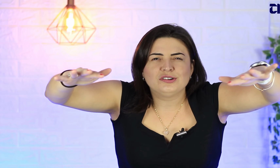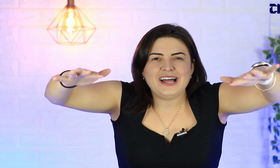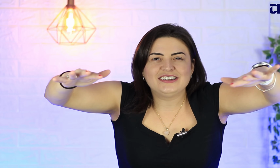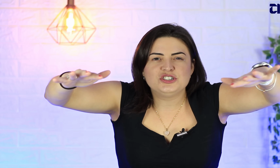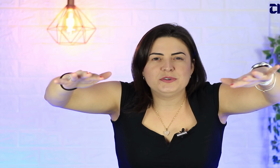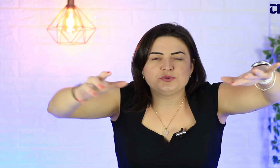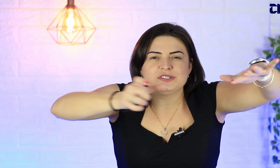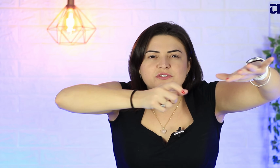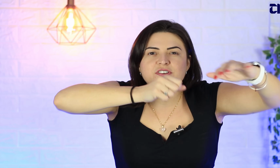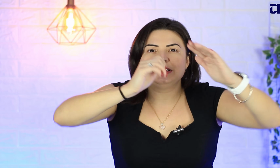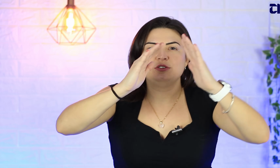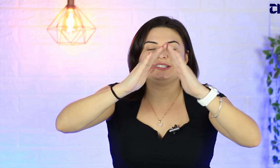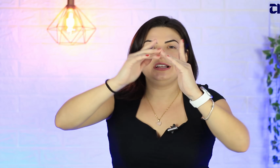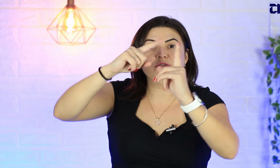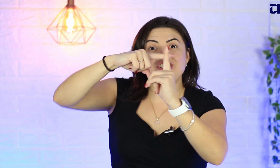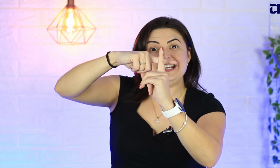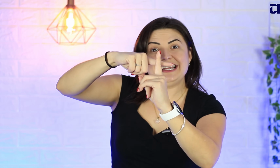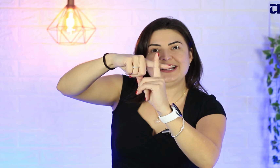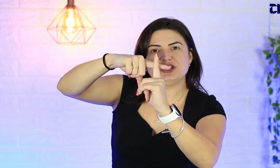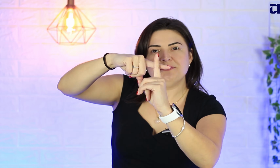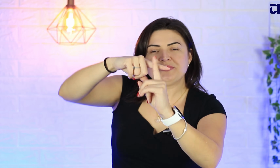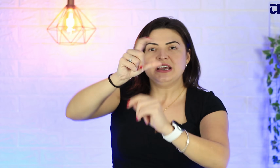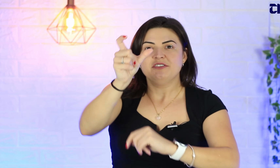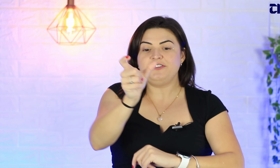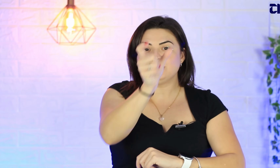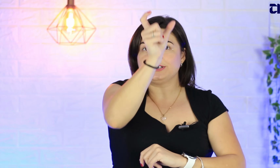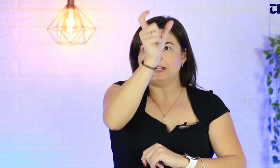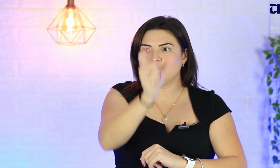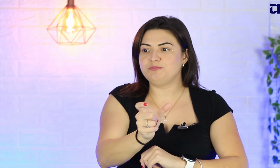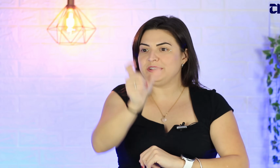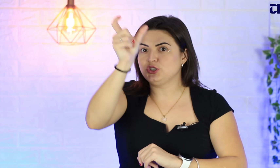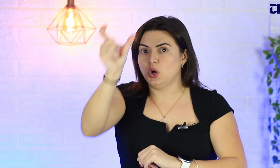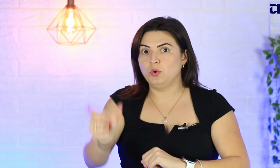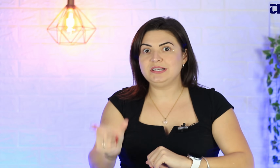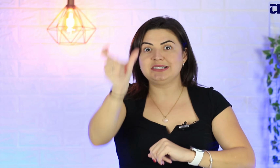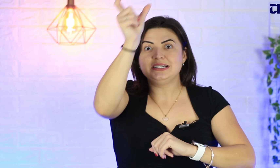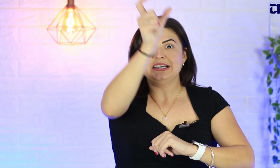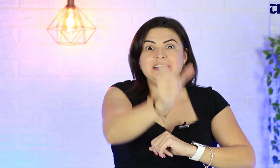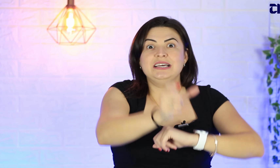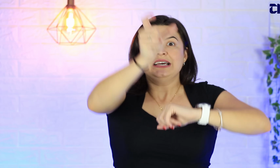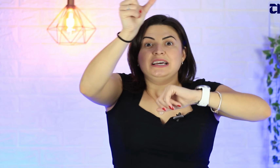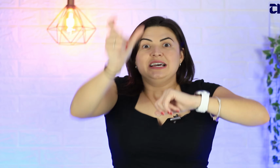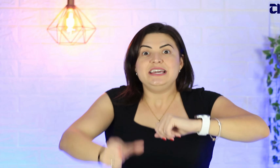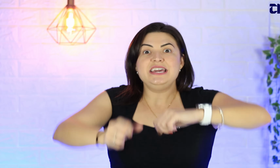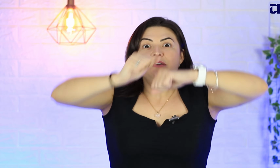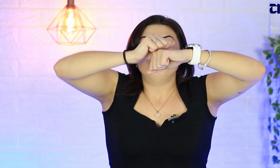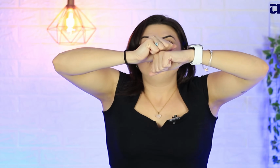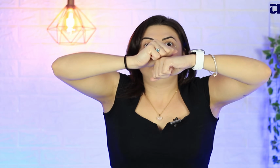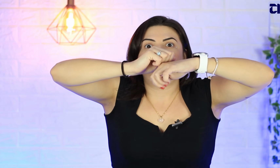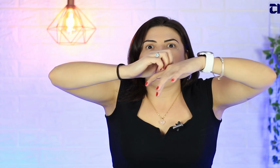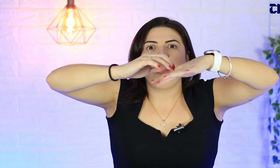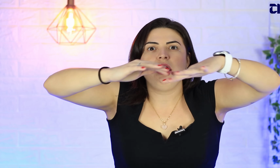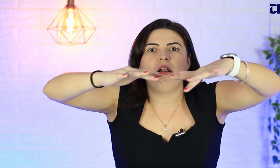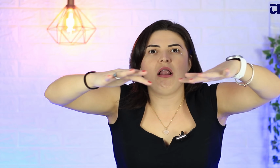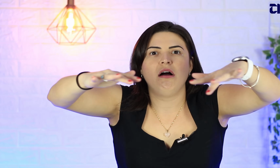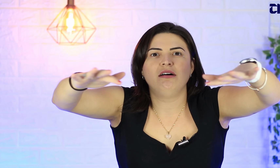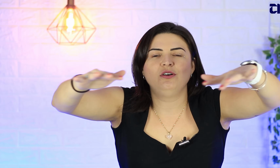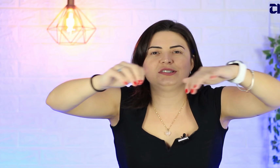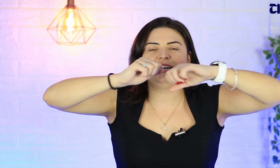Lotada de pessoas. Eu fiz aqui o sinal de igreja. Fiz o sinal de pessoas. E... Ou